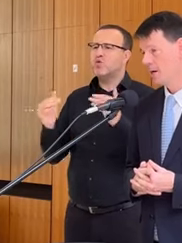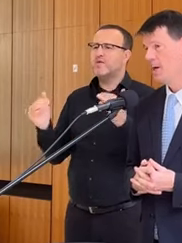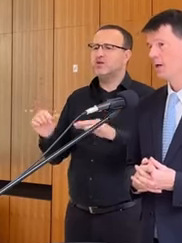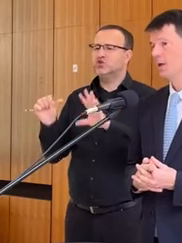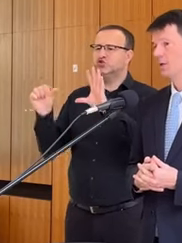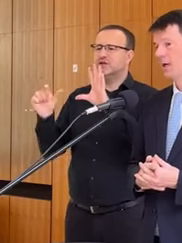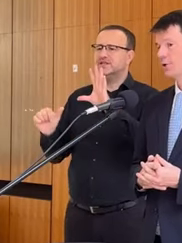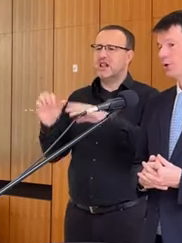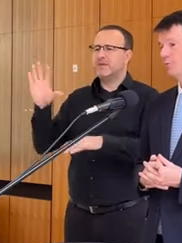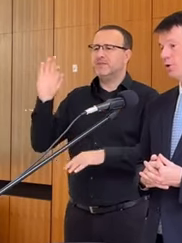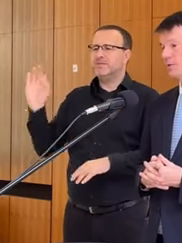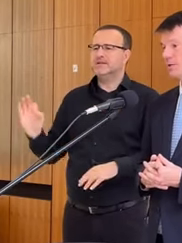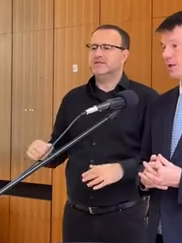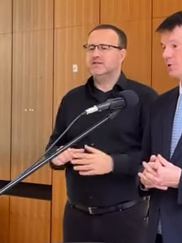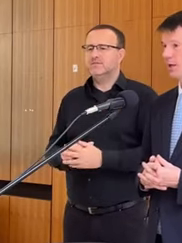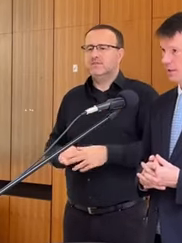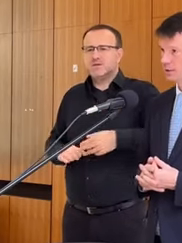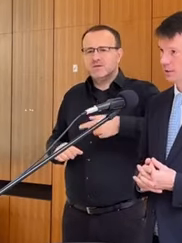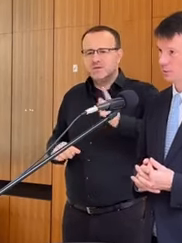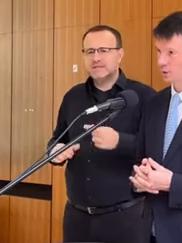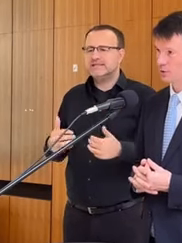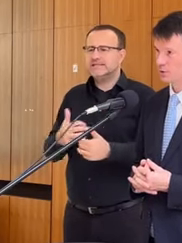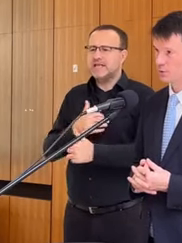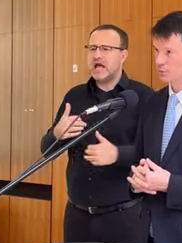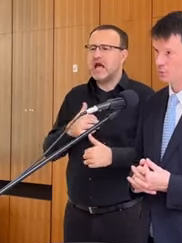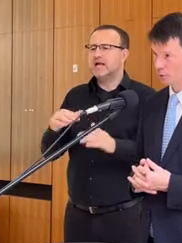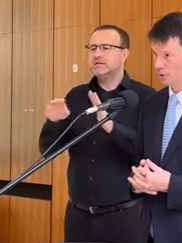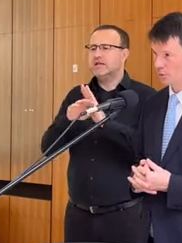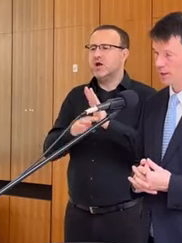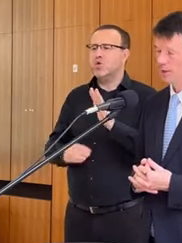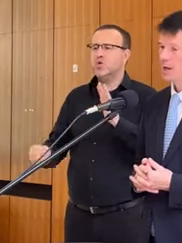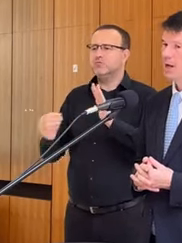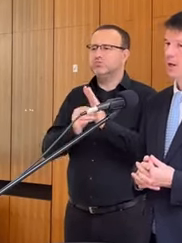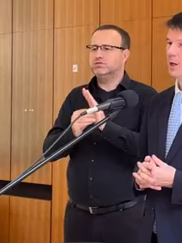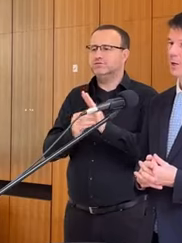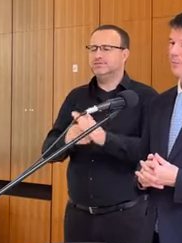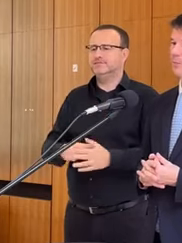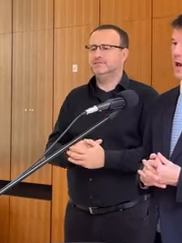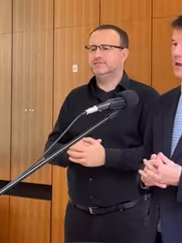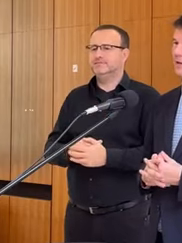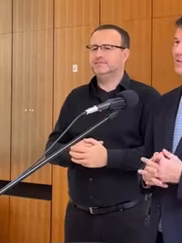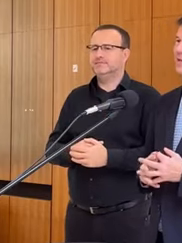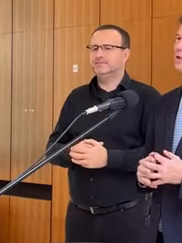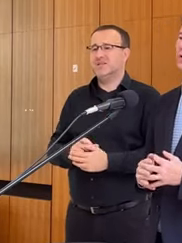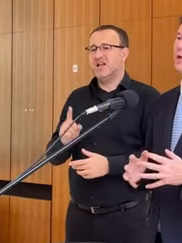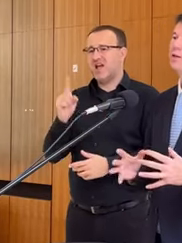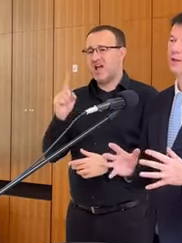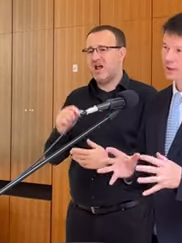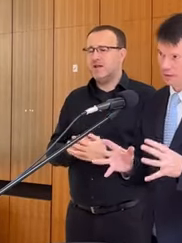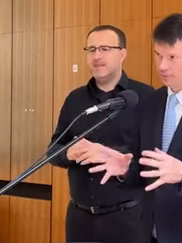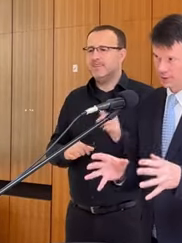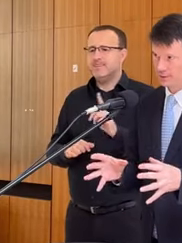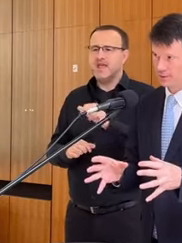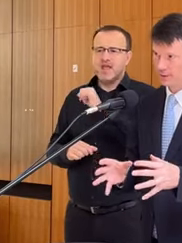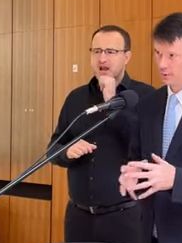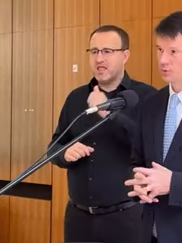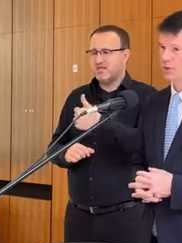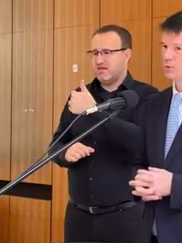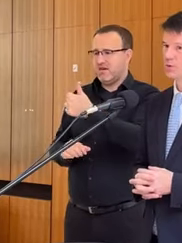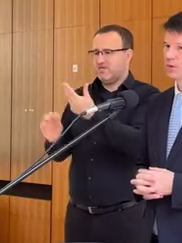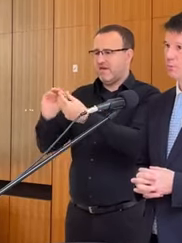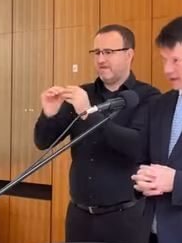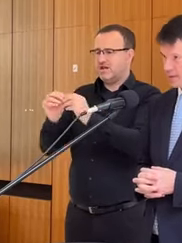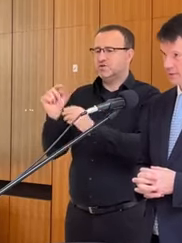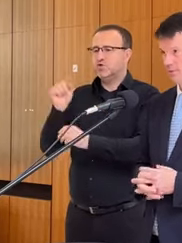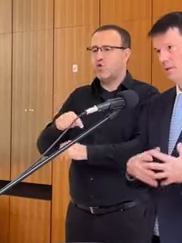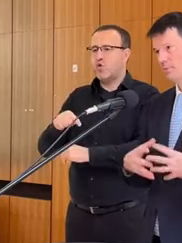6,5%. Takže budeme sa snažiť aj legislatívu týmto spôsobom moderovať. Ale nie je to len jedna vec, dostať